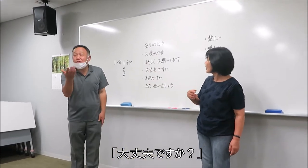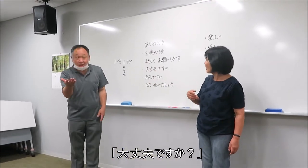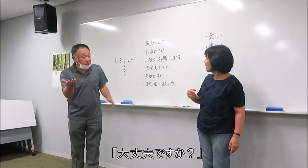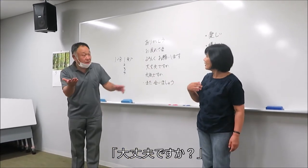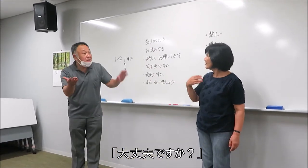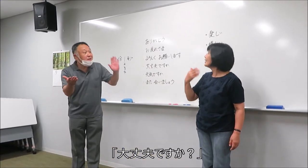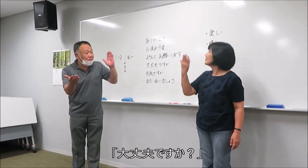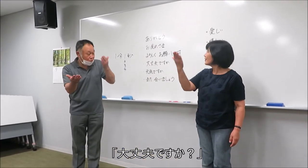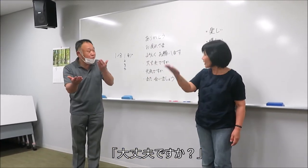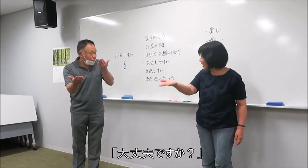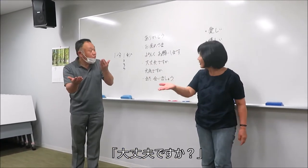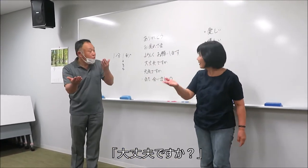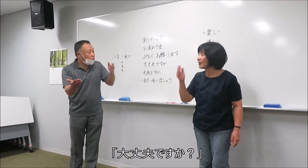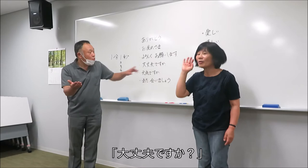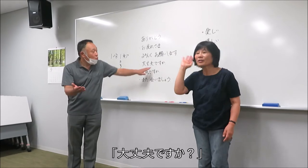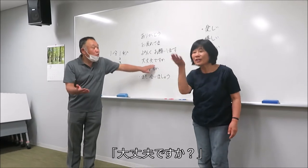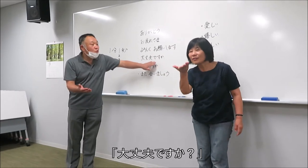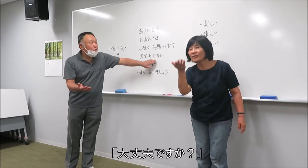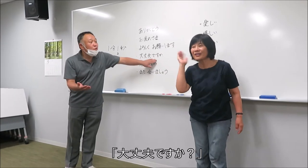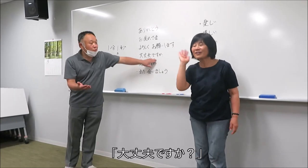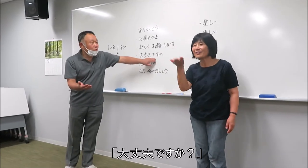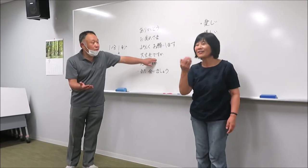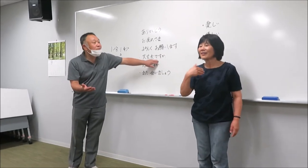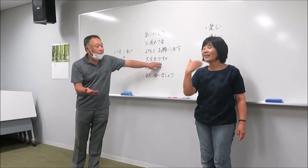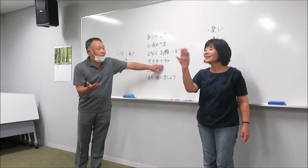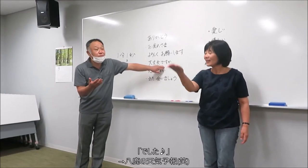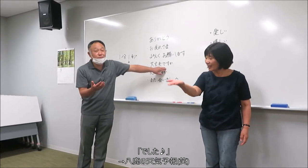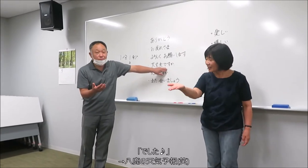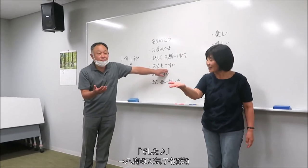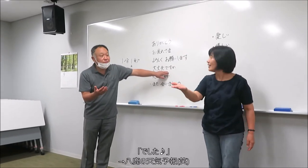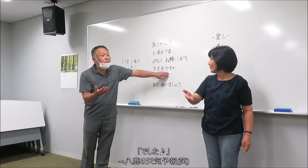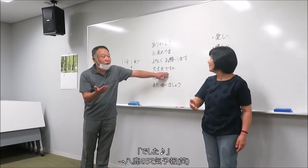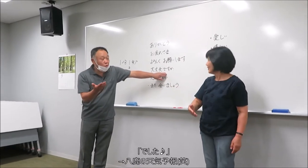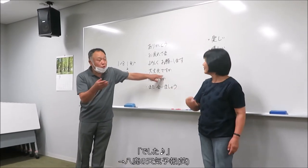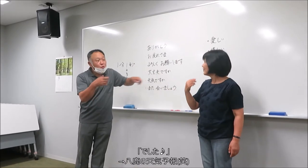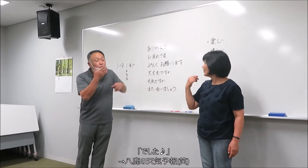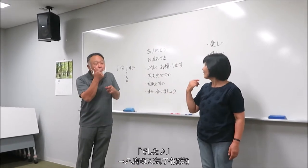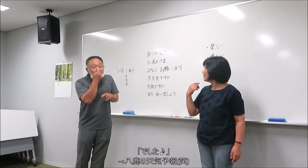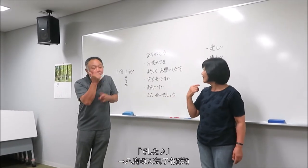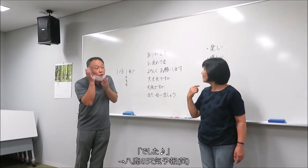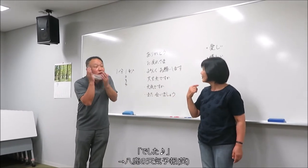大丈夫ですか。 でした というとやつしかになりますね。はい。